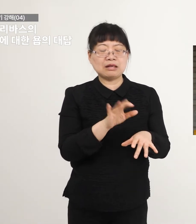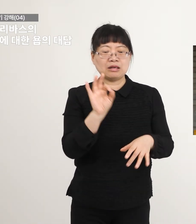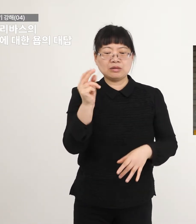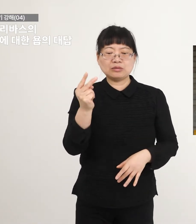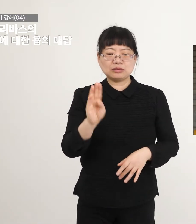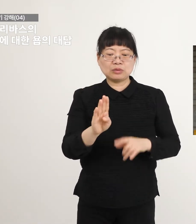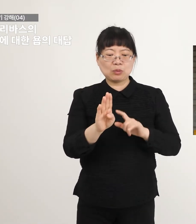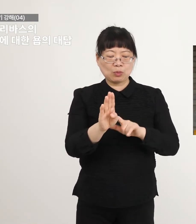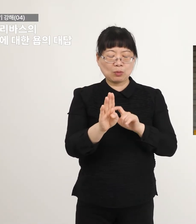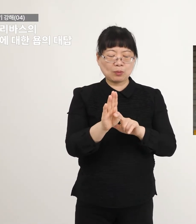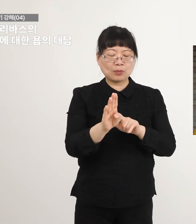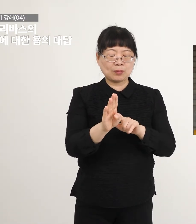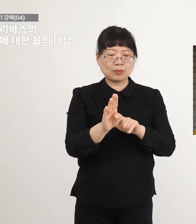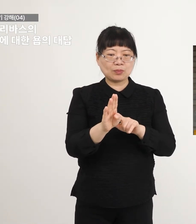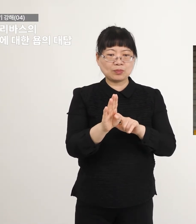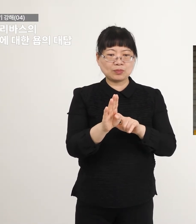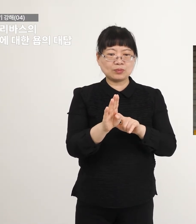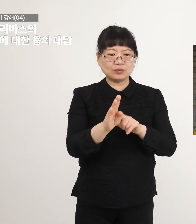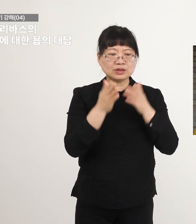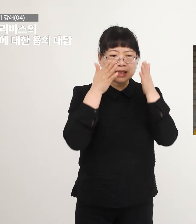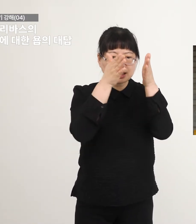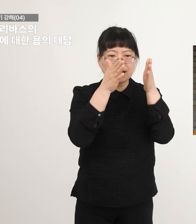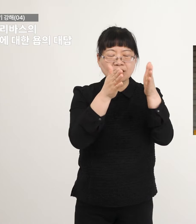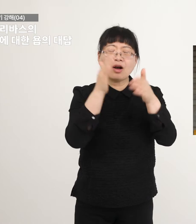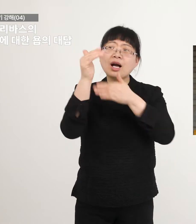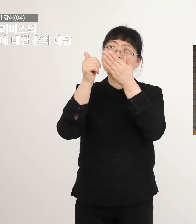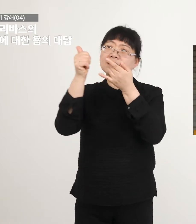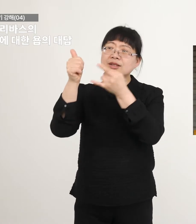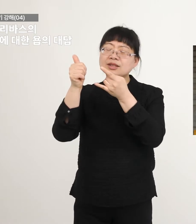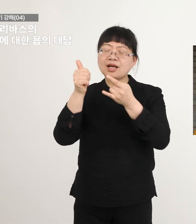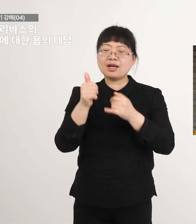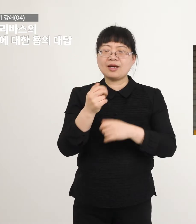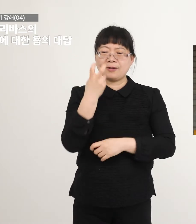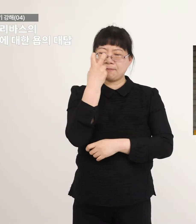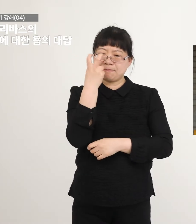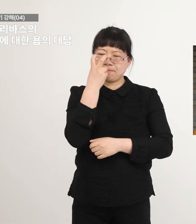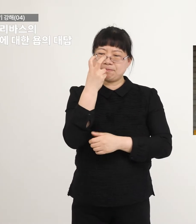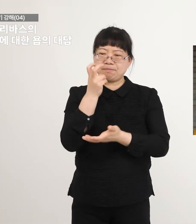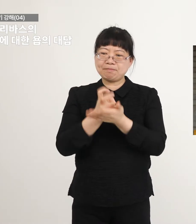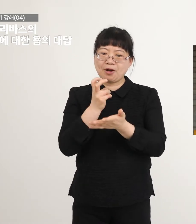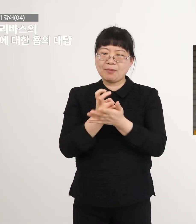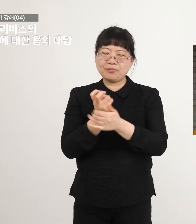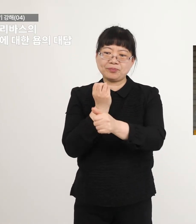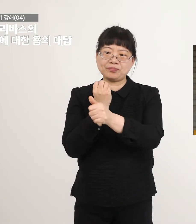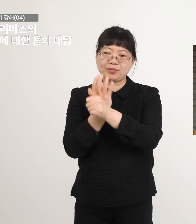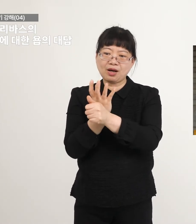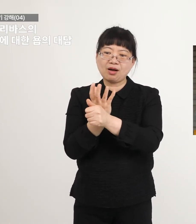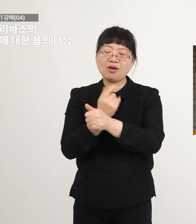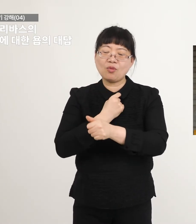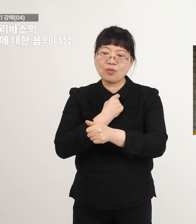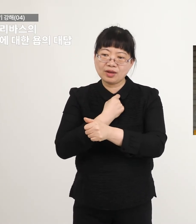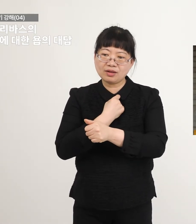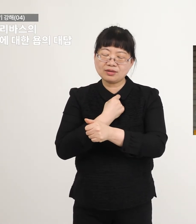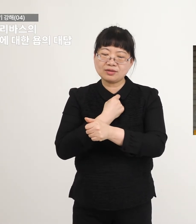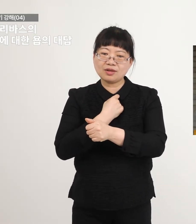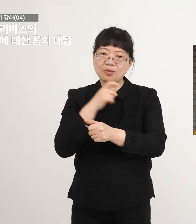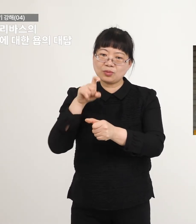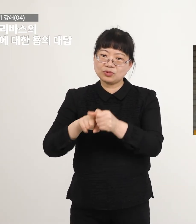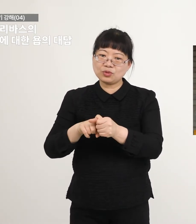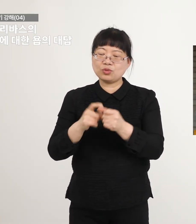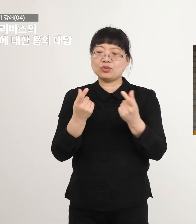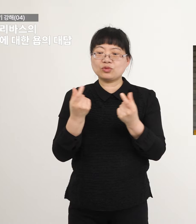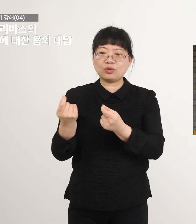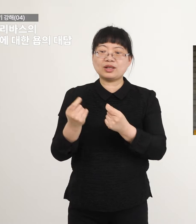욥을 가운데 놓고 하나님 앞에 검찰 역할을 하면서 기소하려 했던 의도와